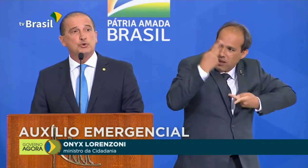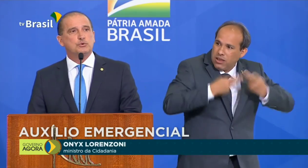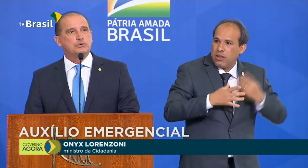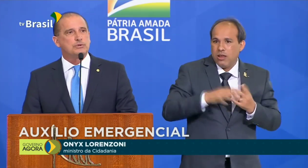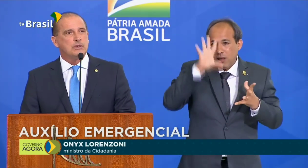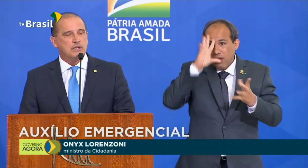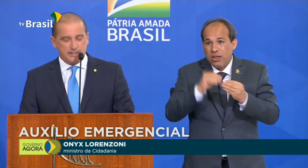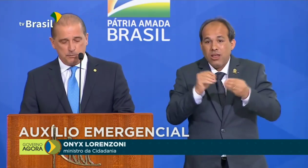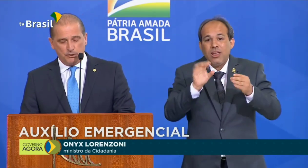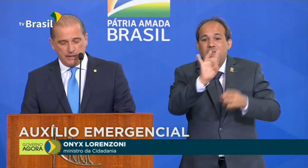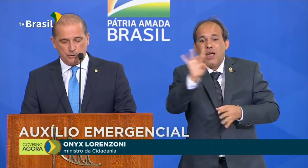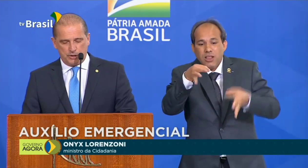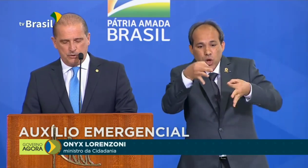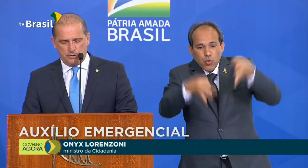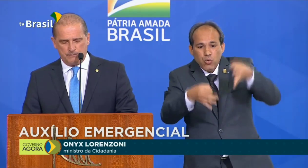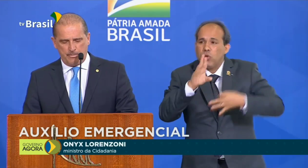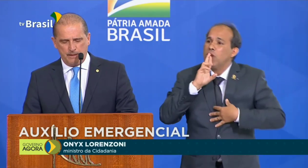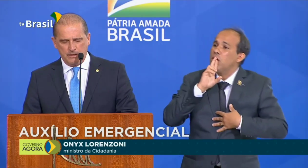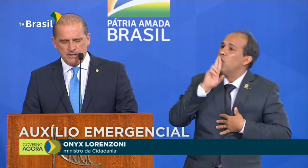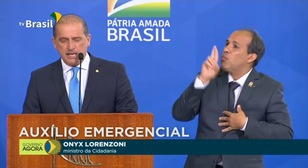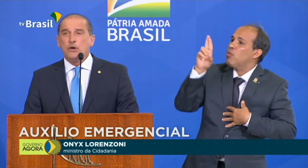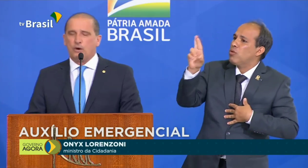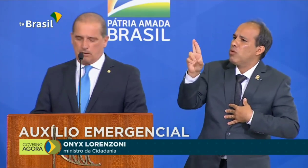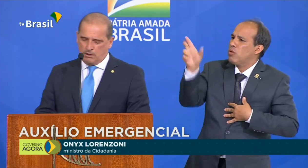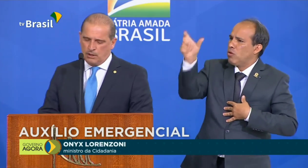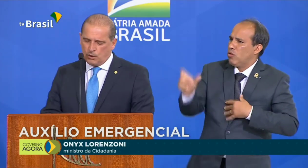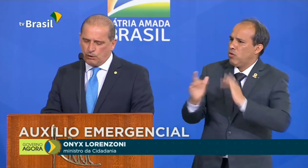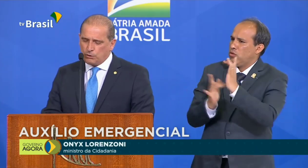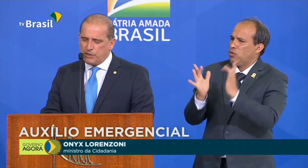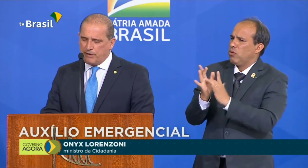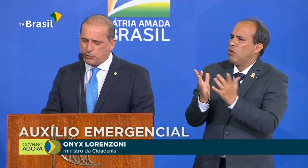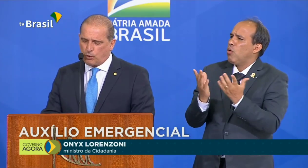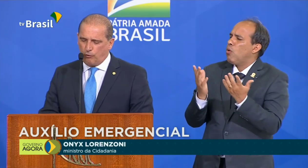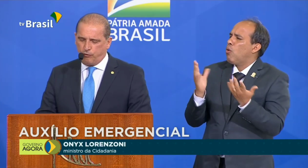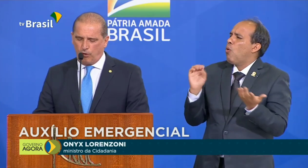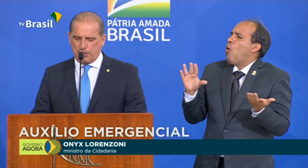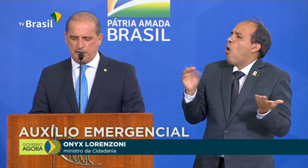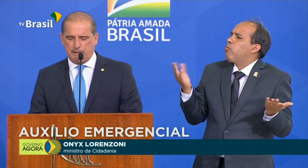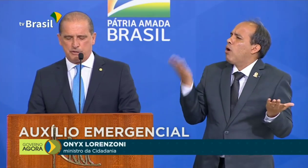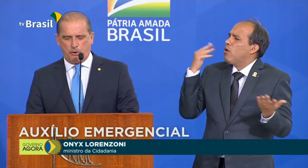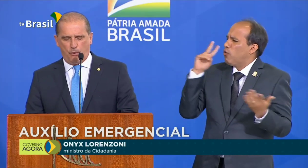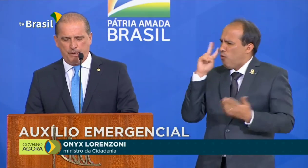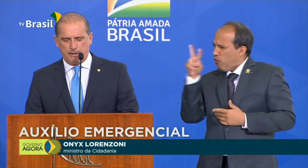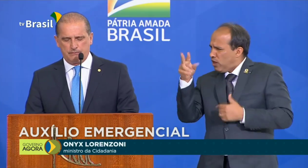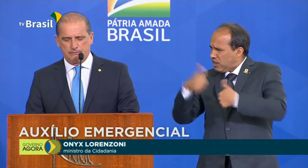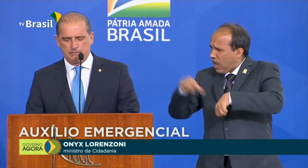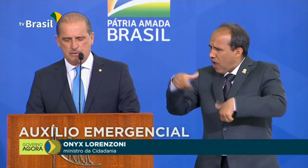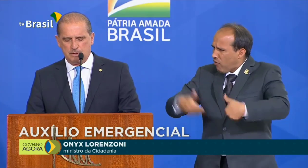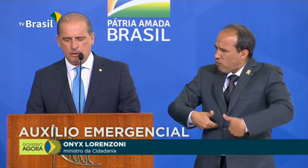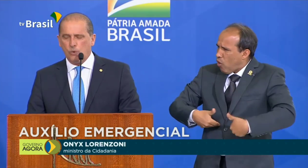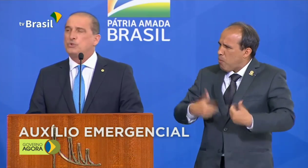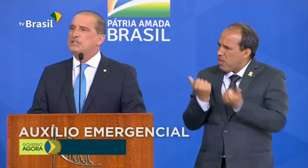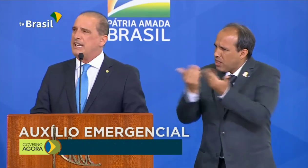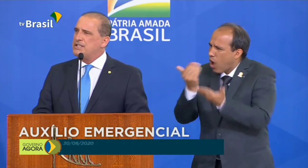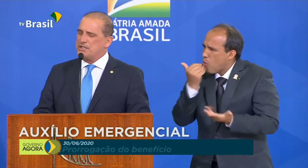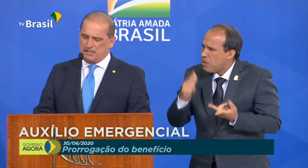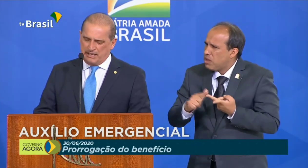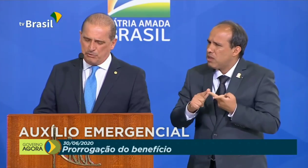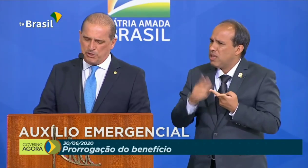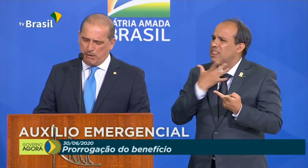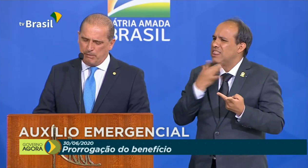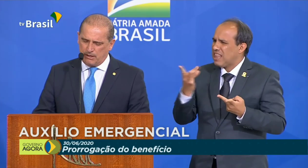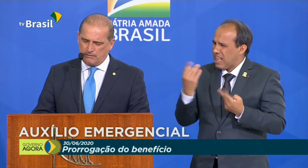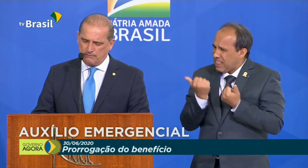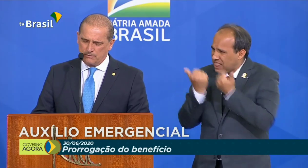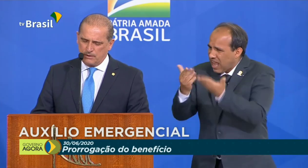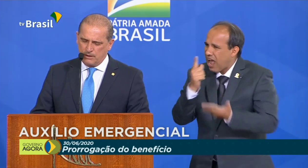os justos responderam ao Senhor: Senhor, quando te vimos com fome, te demos de comer, com sede te